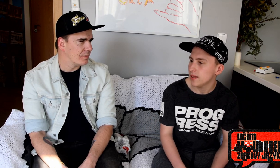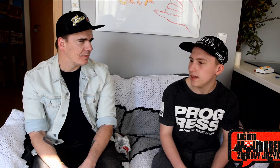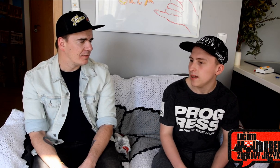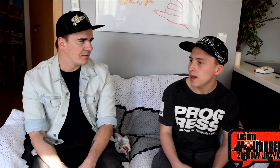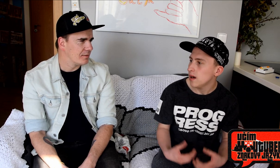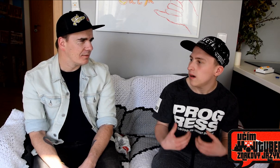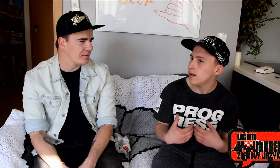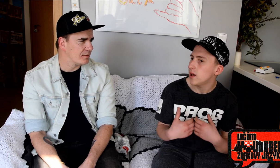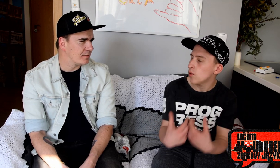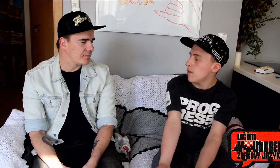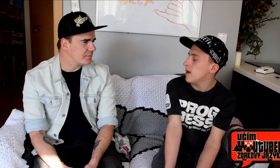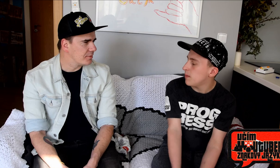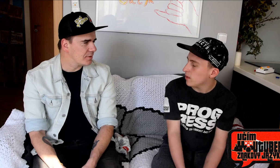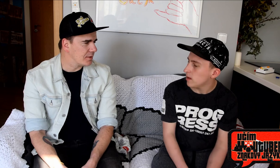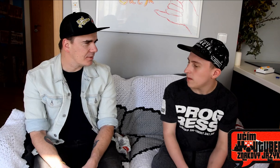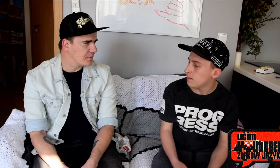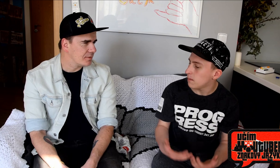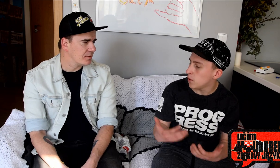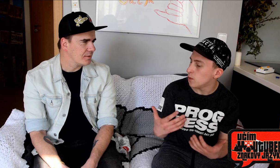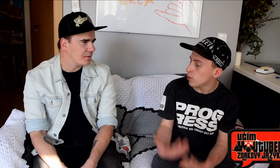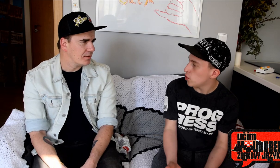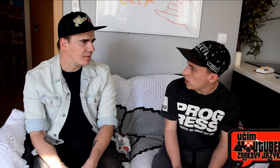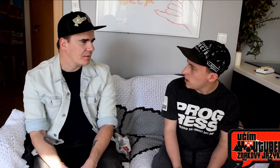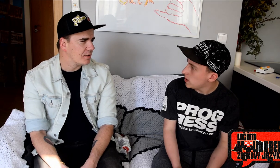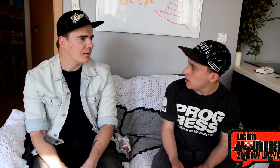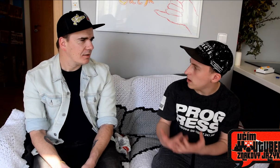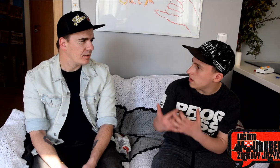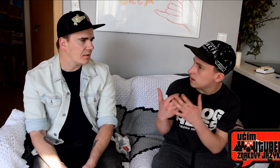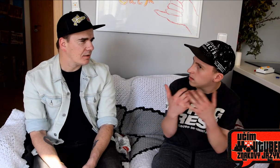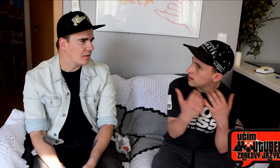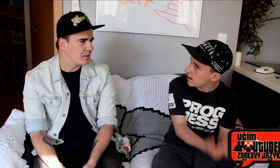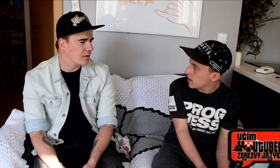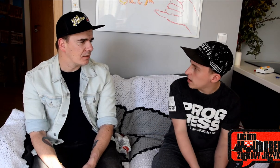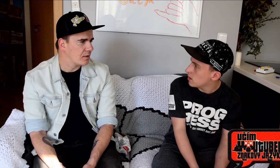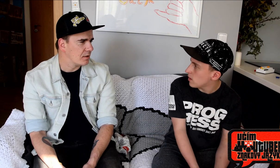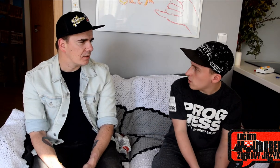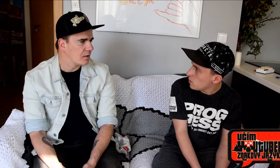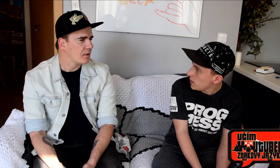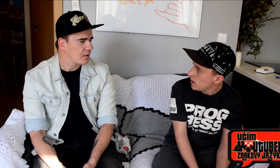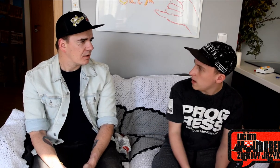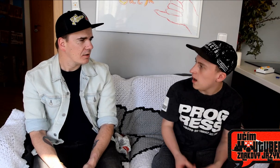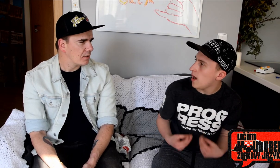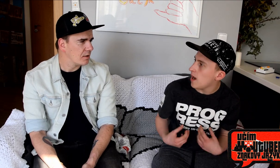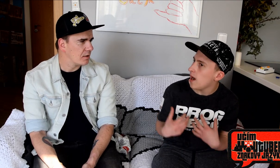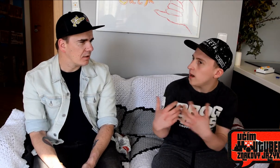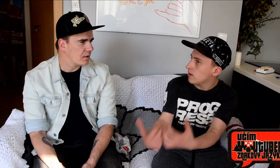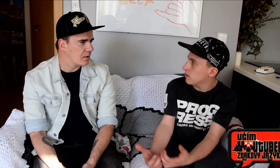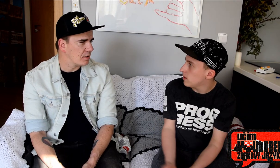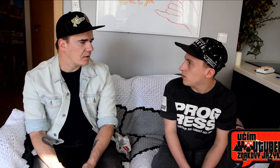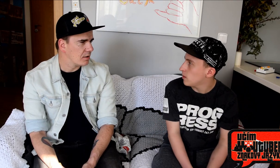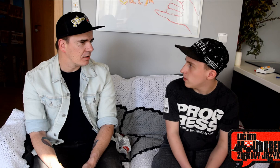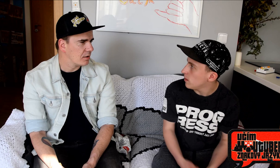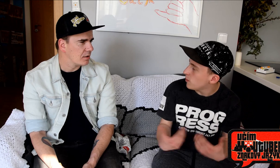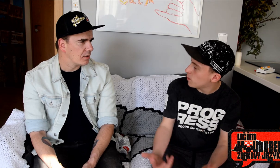takzvaně darujeme prostě zboží, který ta nada se to nakoupí a já jako jim to